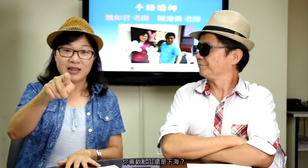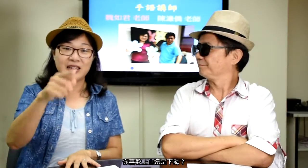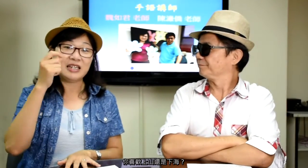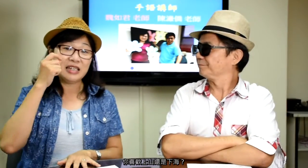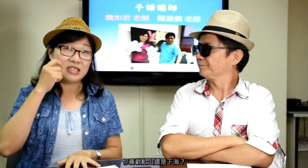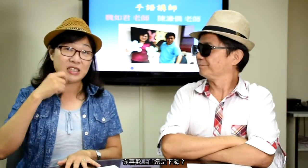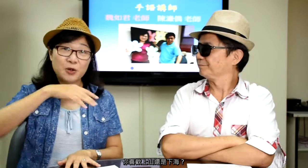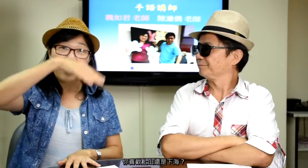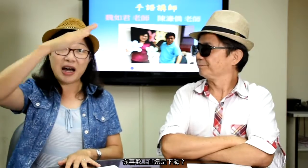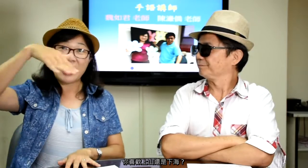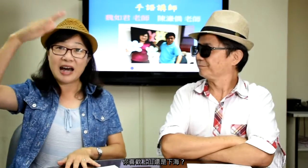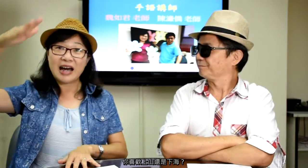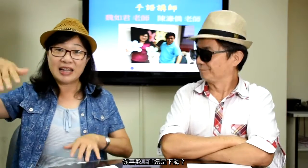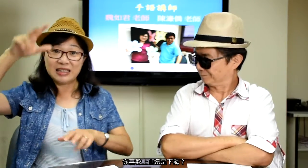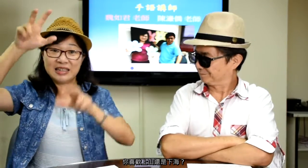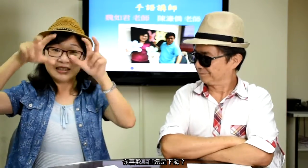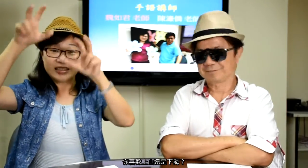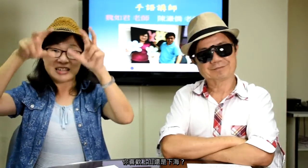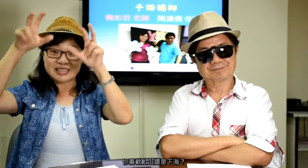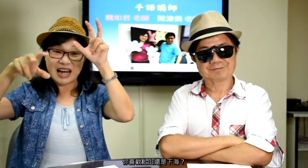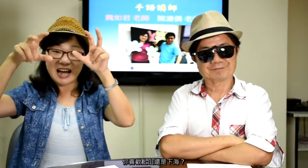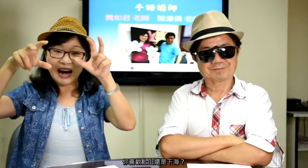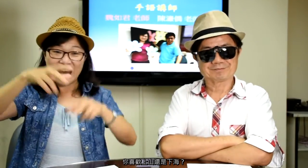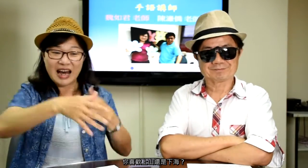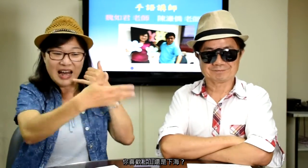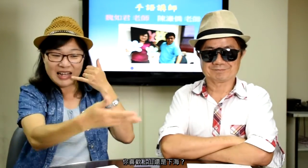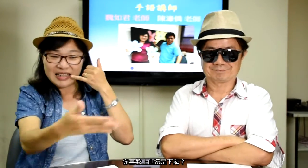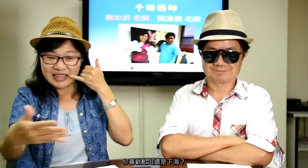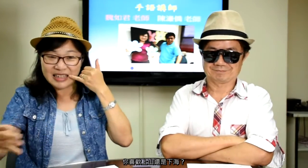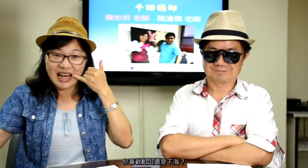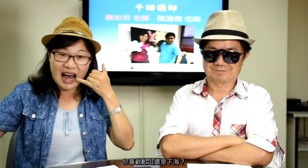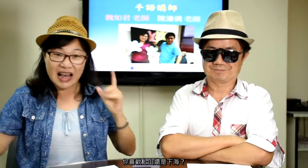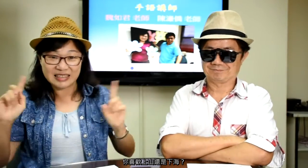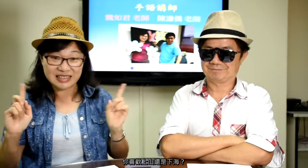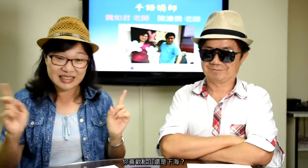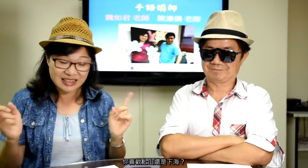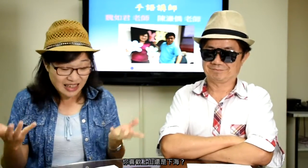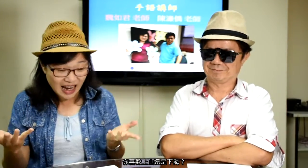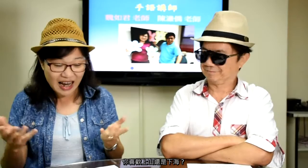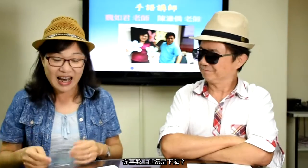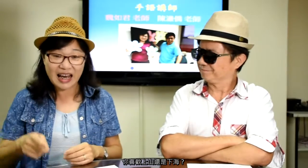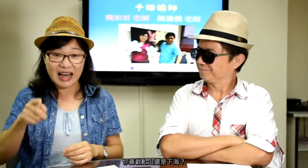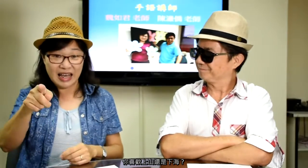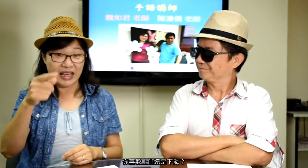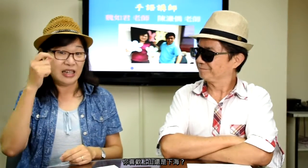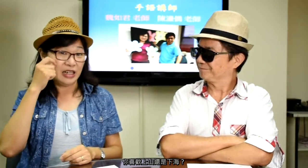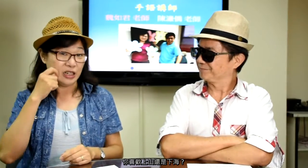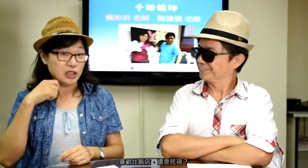你喜欢上山还是下海？